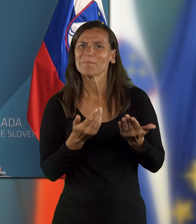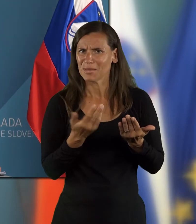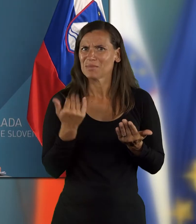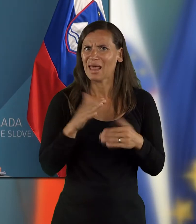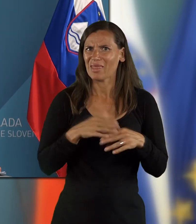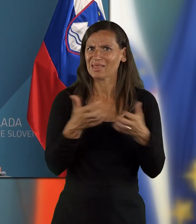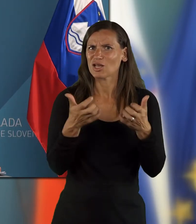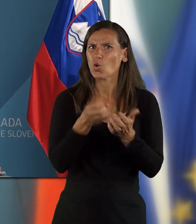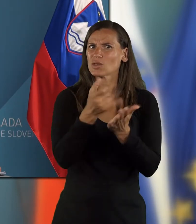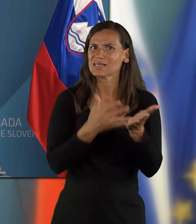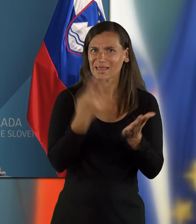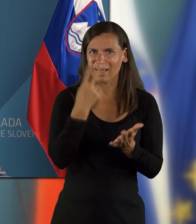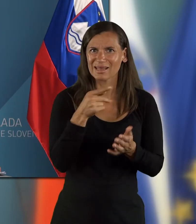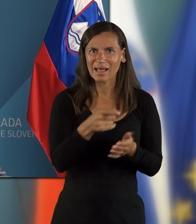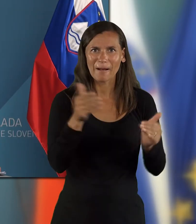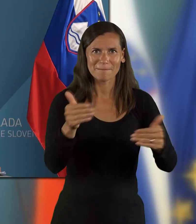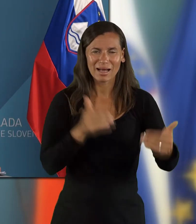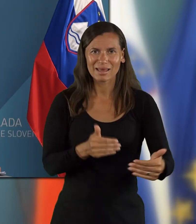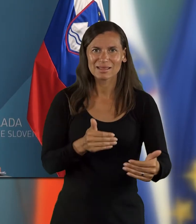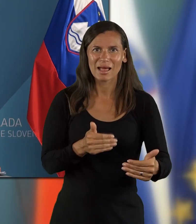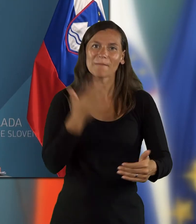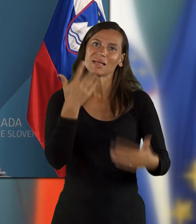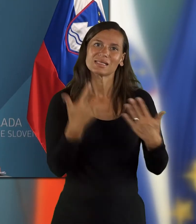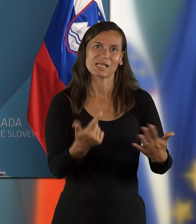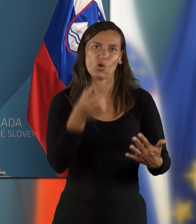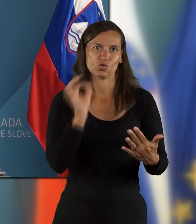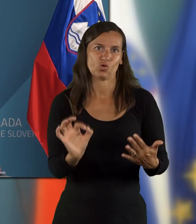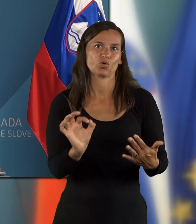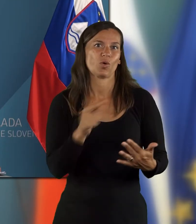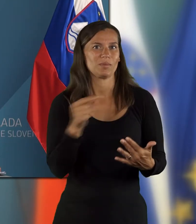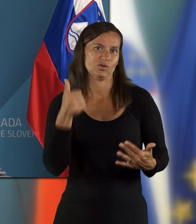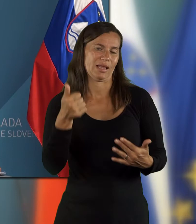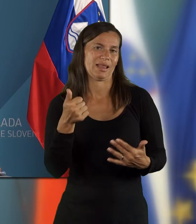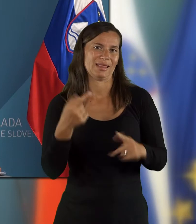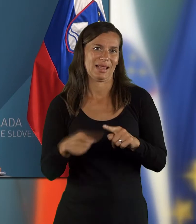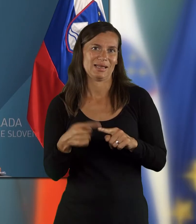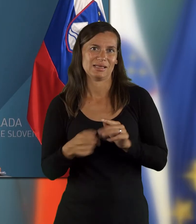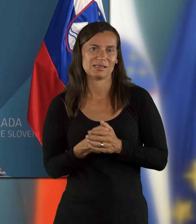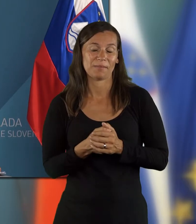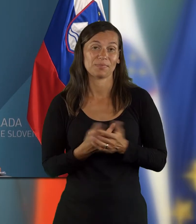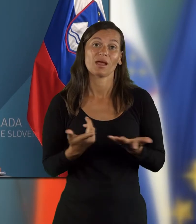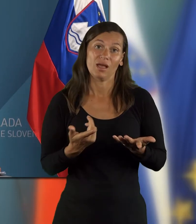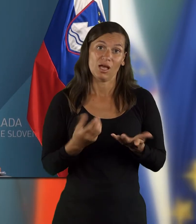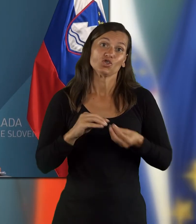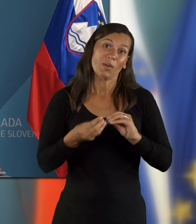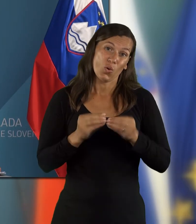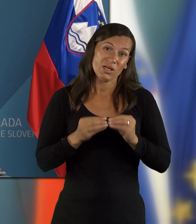naj bi bila na trgu cena glede tega paketa 75% minus eno